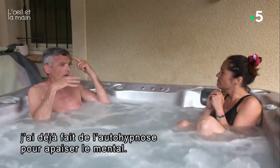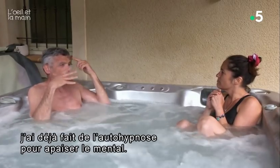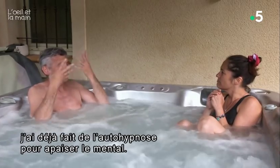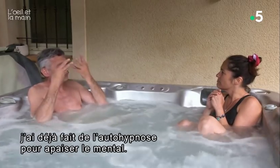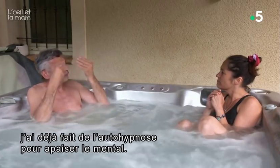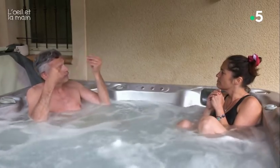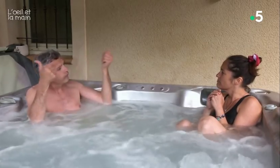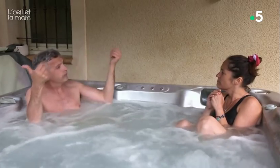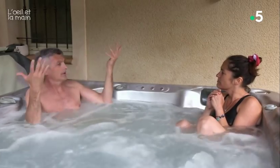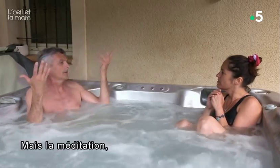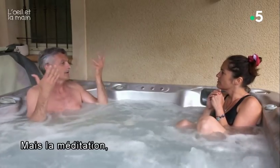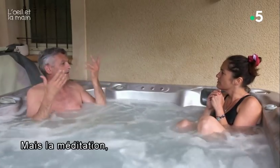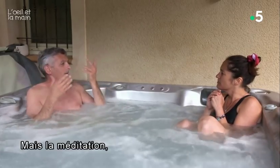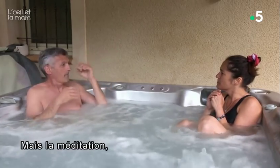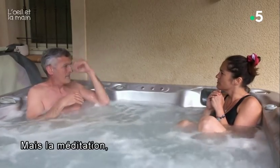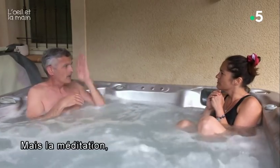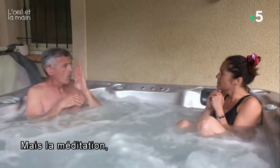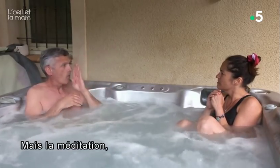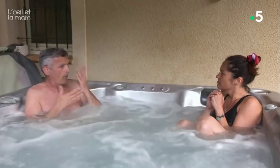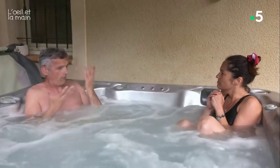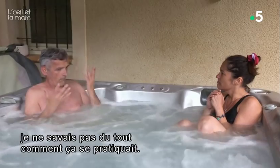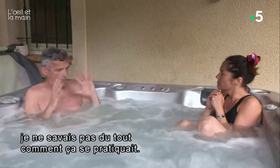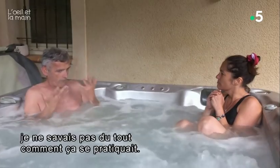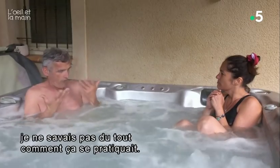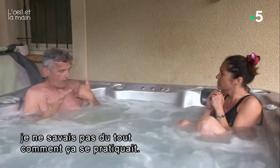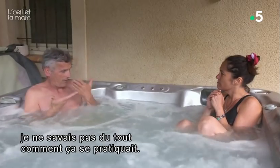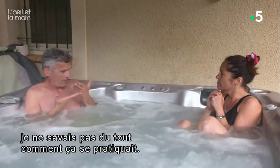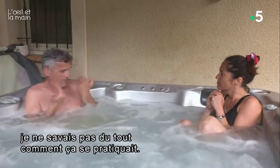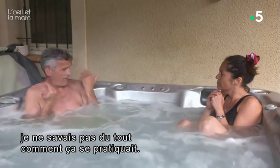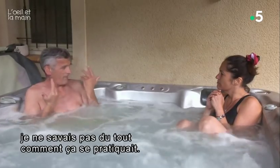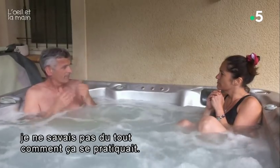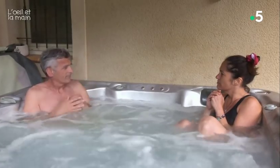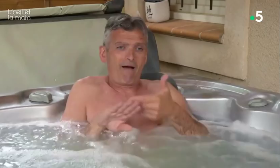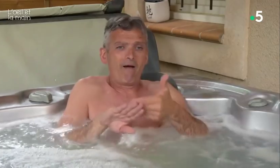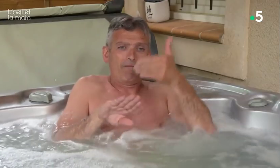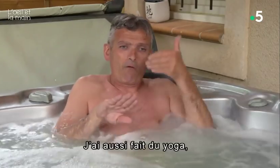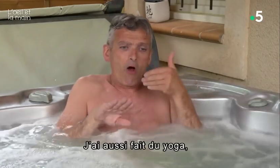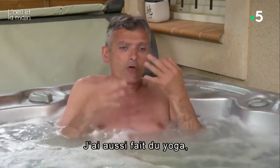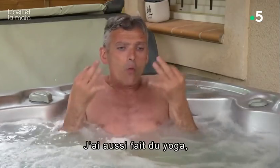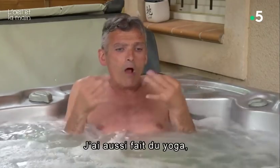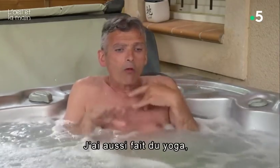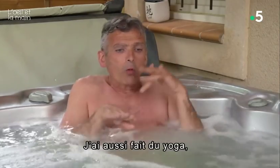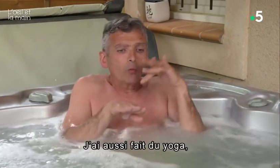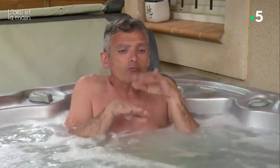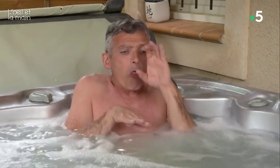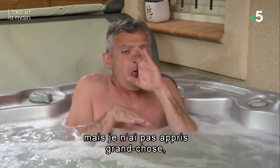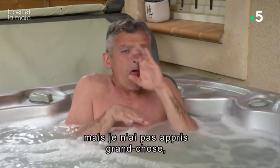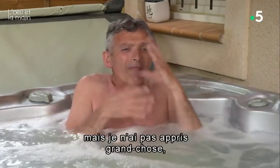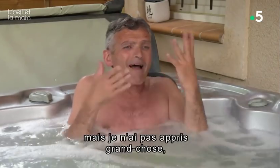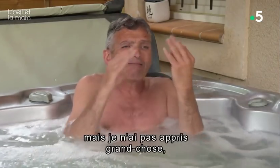mental. Mais la méditation, je ne savais pas du tout comment ça se pratiquait. J'ai aussi fait du yoga, mais je n'ai pas appris